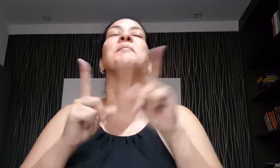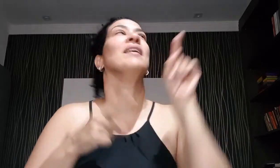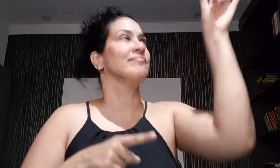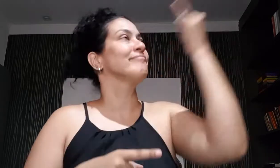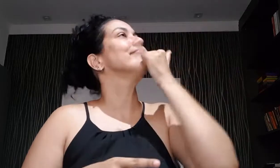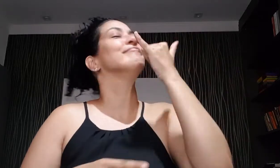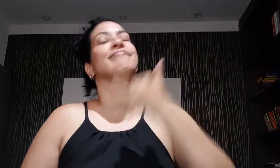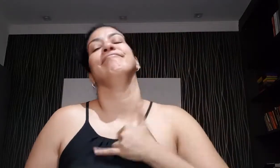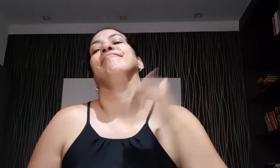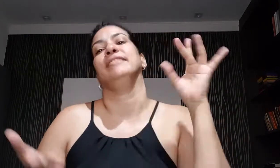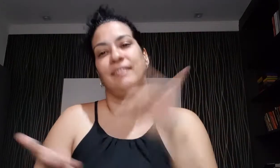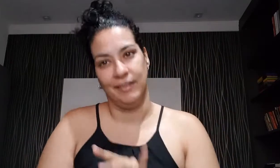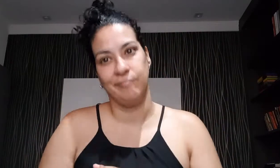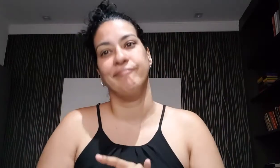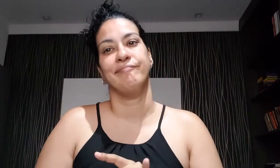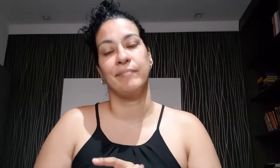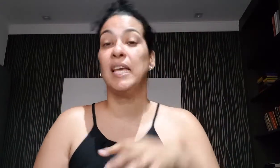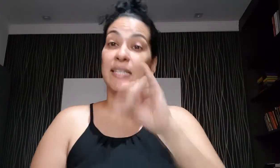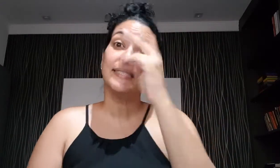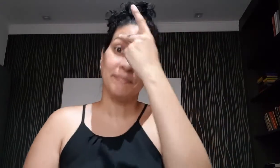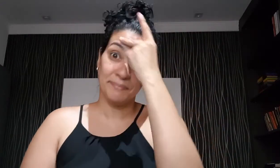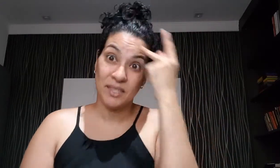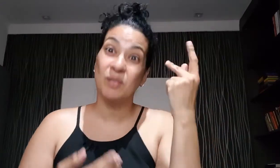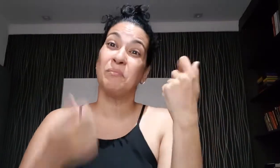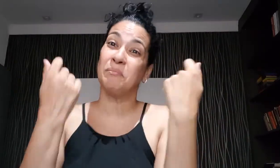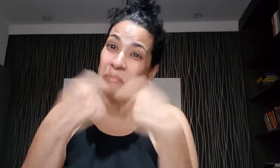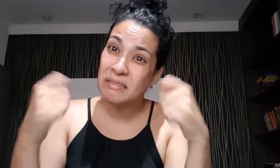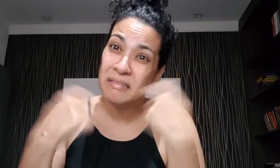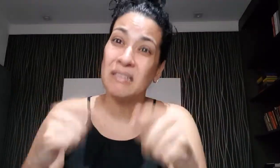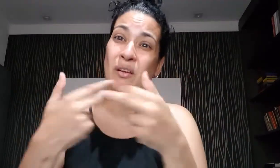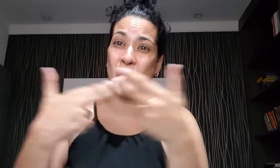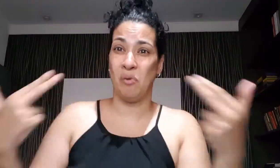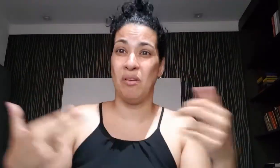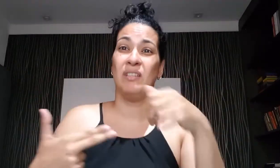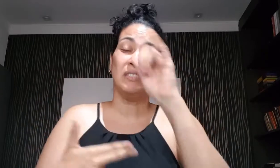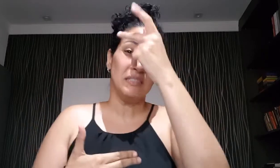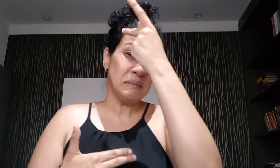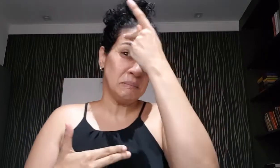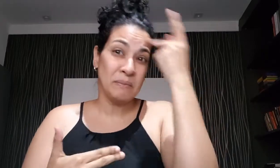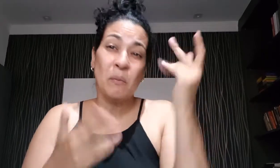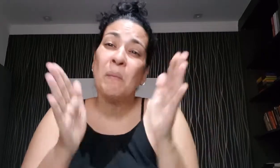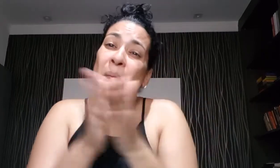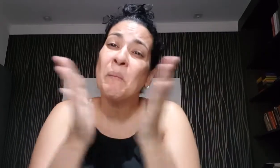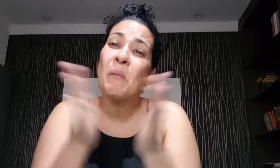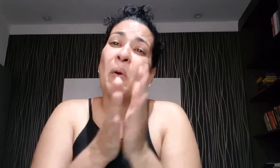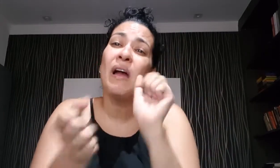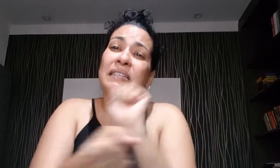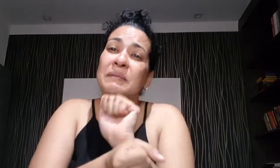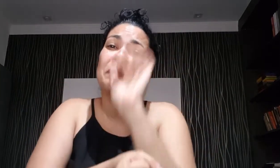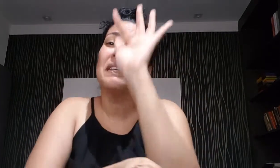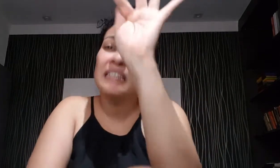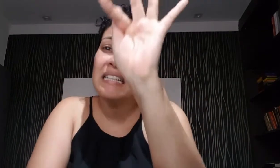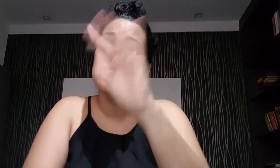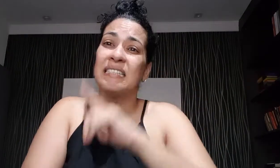sempre. A esperança dos pobres nunca mais será frustrada. O nosso Deus, além de ser o Deus da misericórdia, é o Deus do